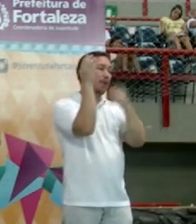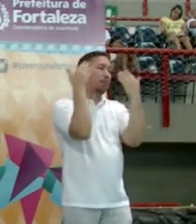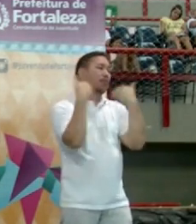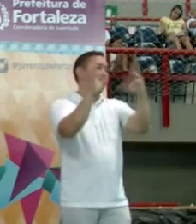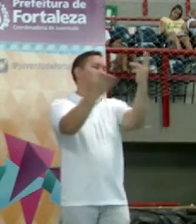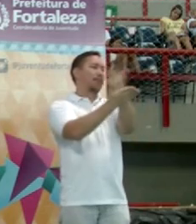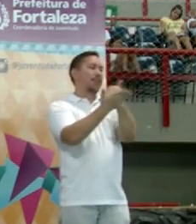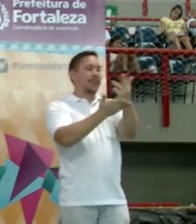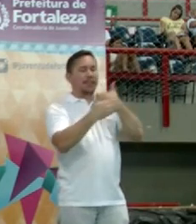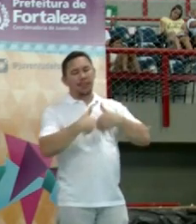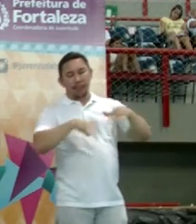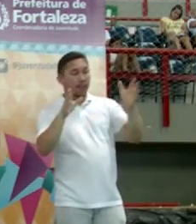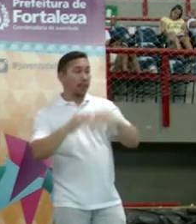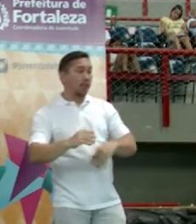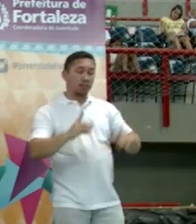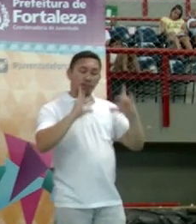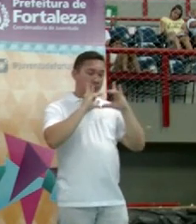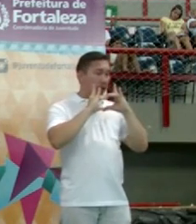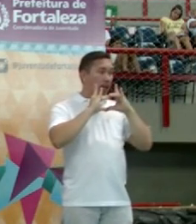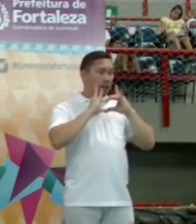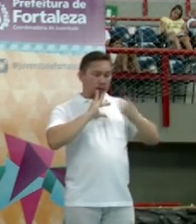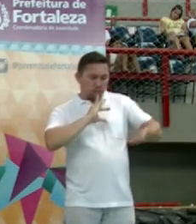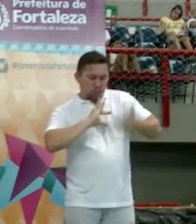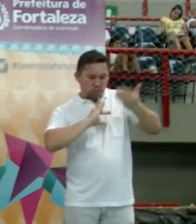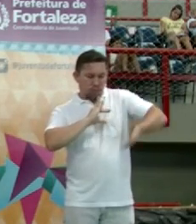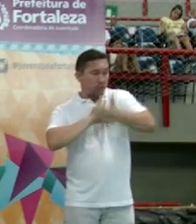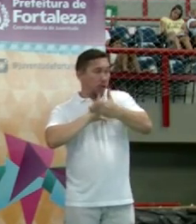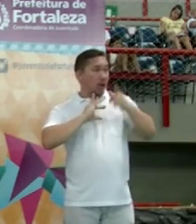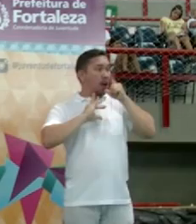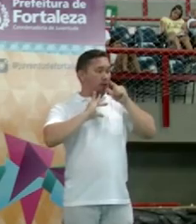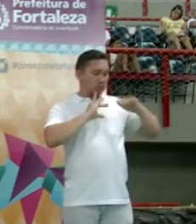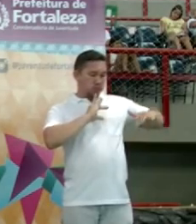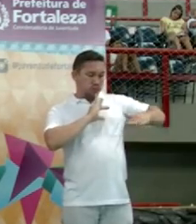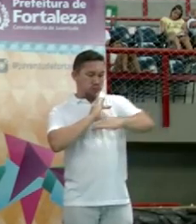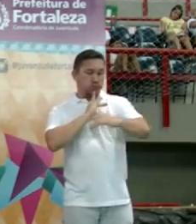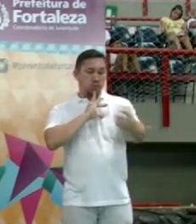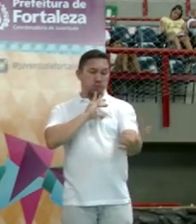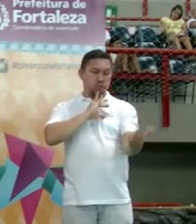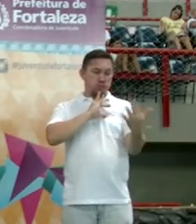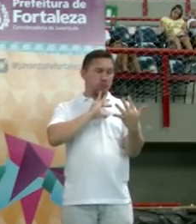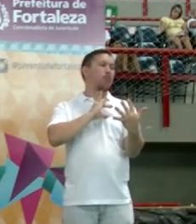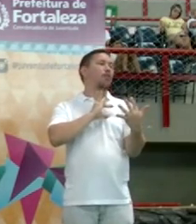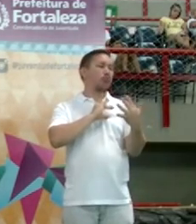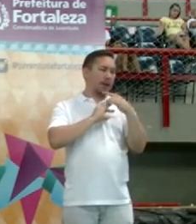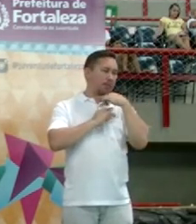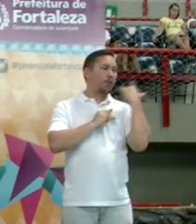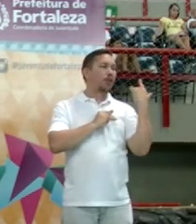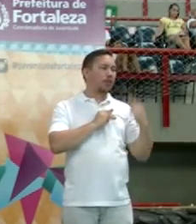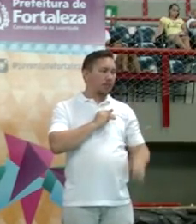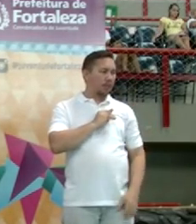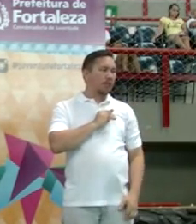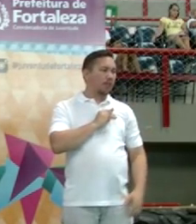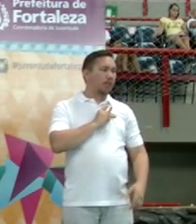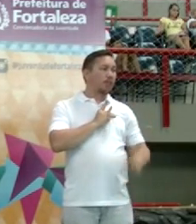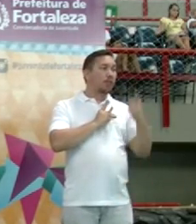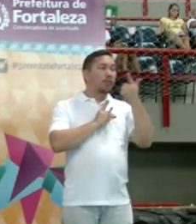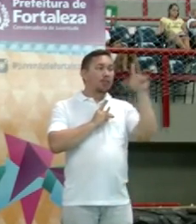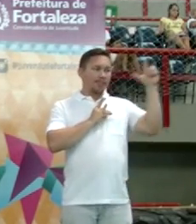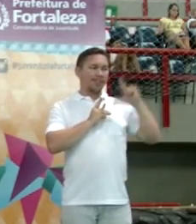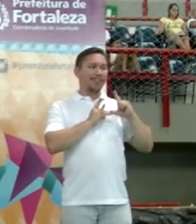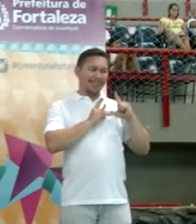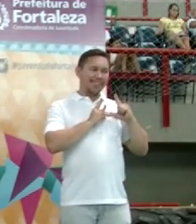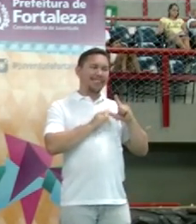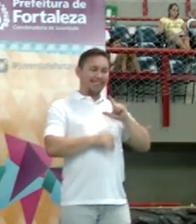tá? É um buraco, e nesse buraco, que se você tentar atravessar, você vai morrer. Tem uma outra